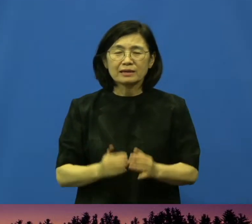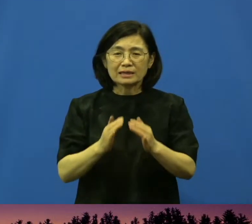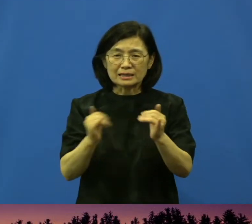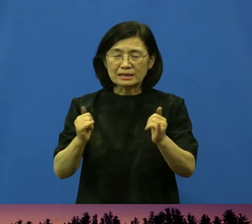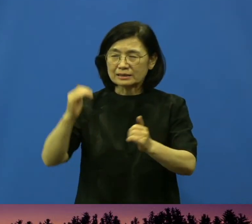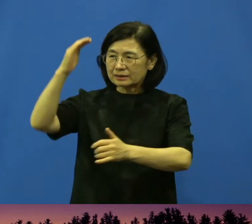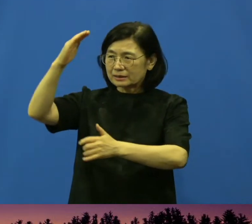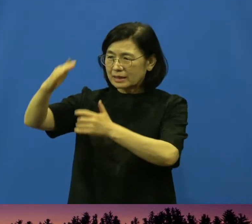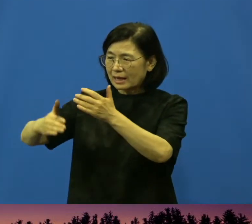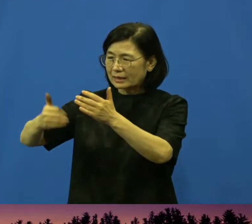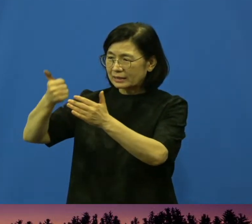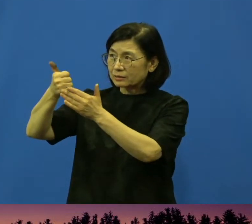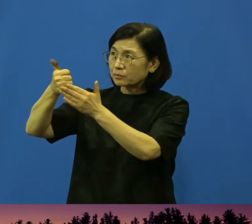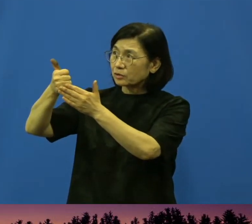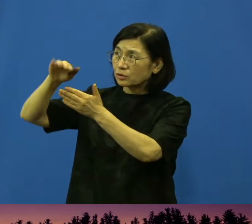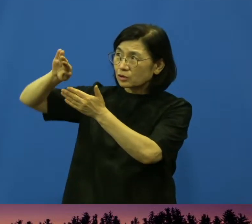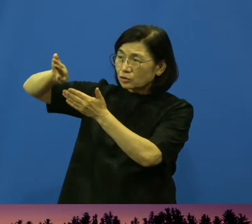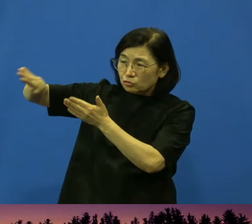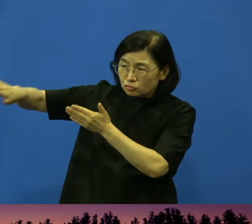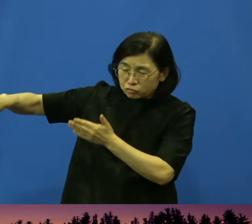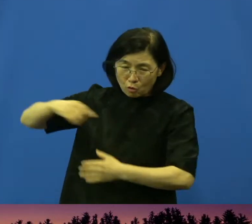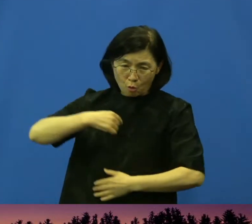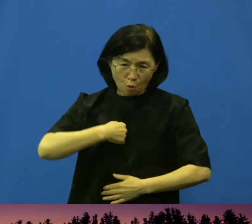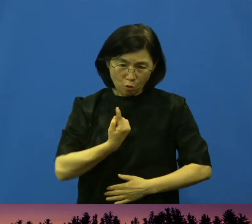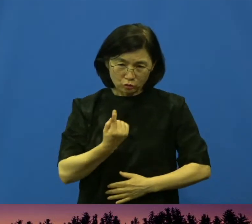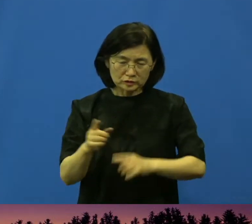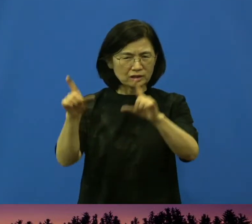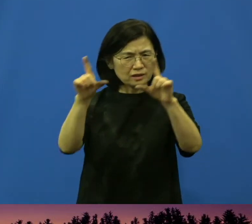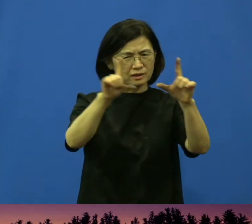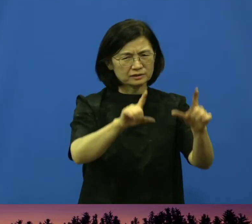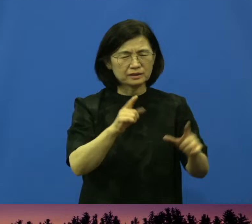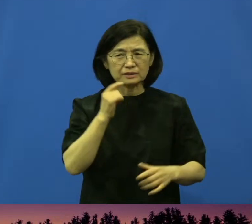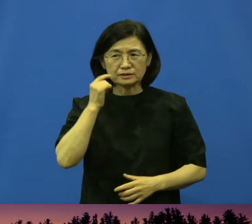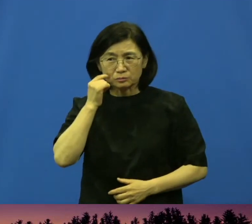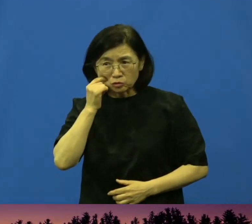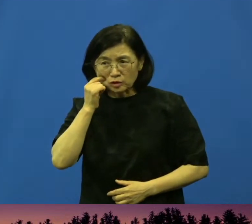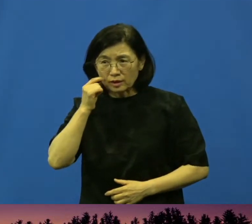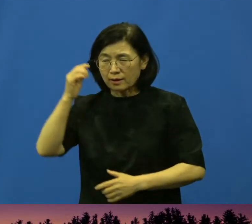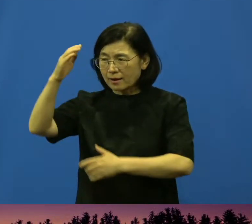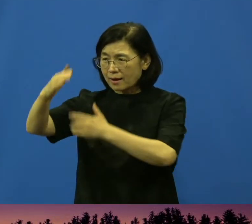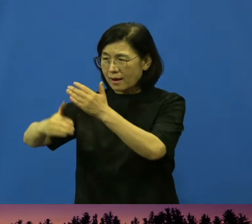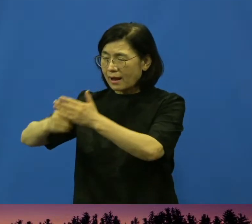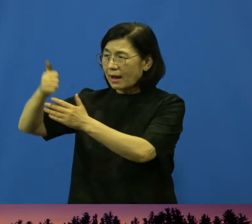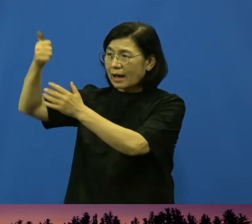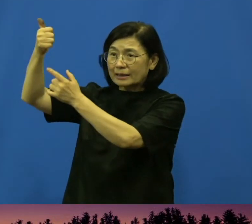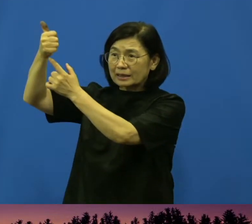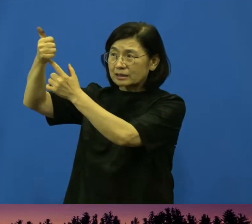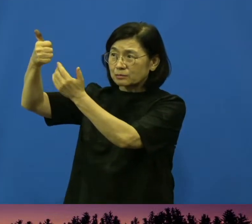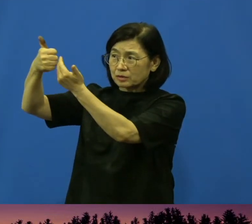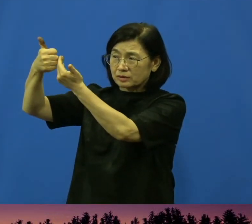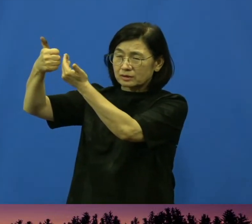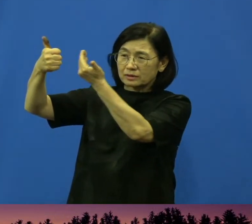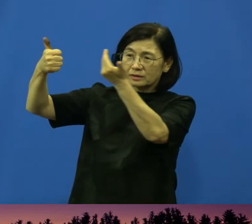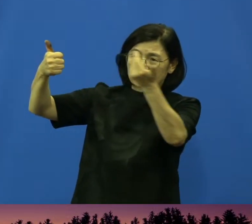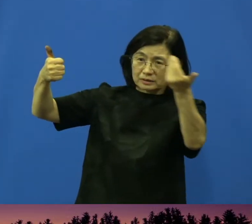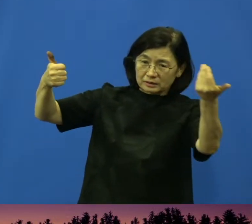없다. 하나님으로부터 분리되는 순간 망가진다는 거예요. 그것으로 끝이 난다는 거예요. 생명의 근원이